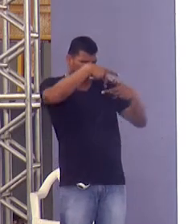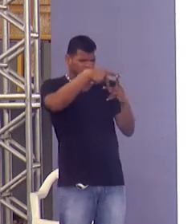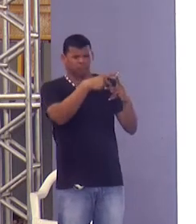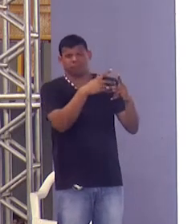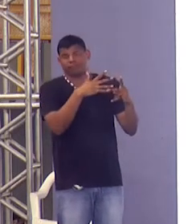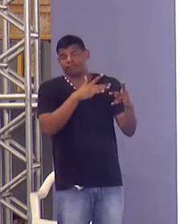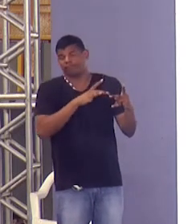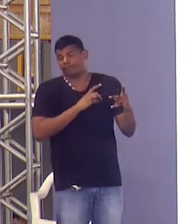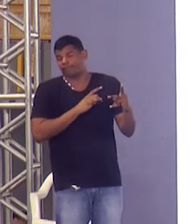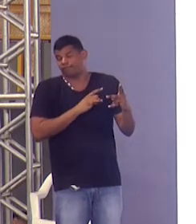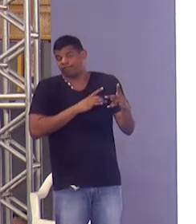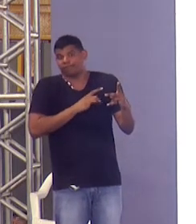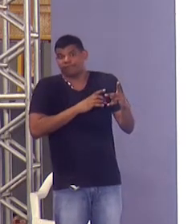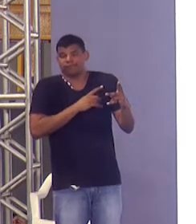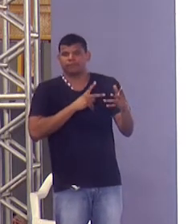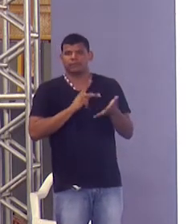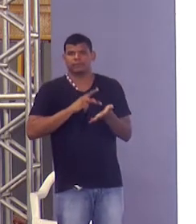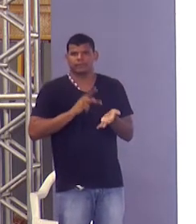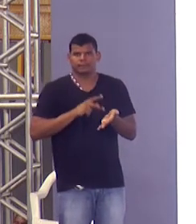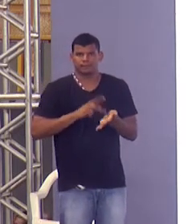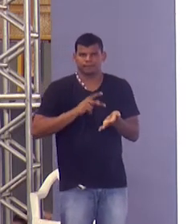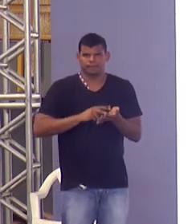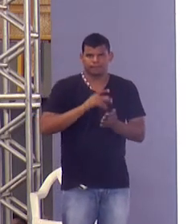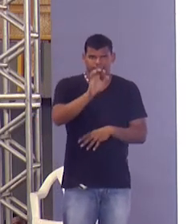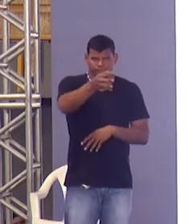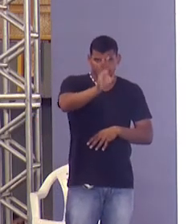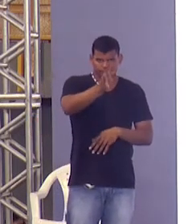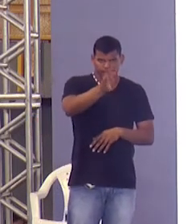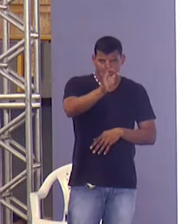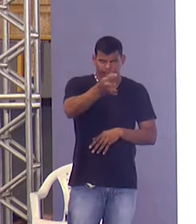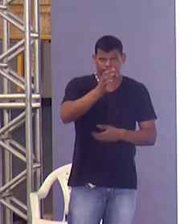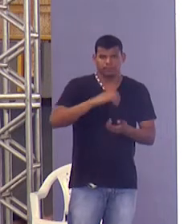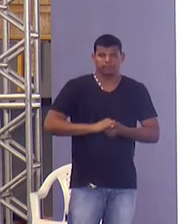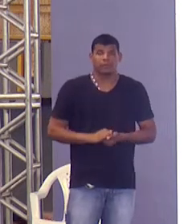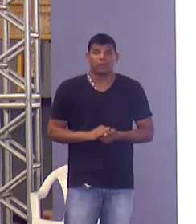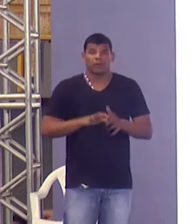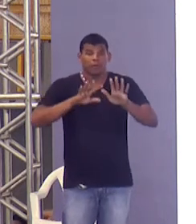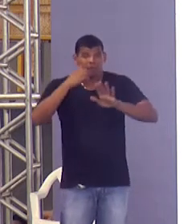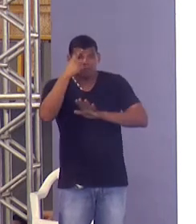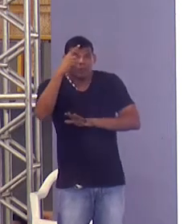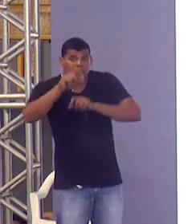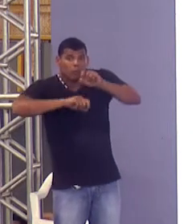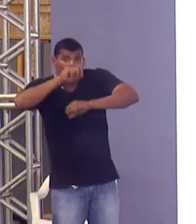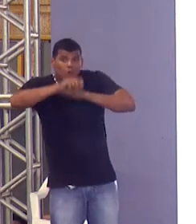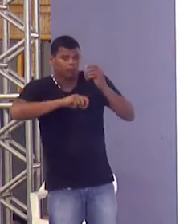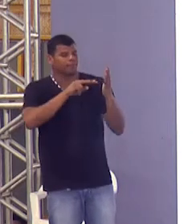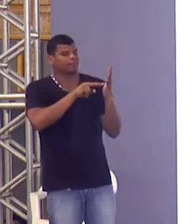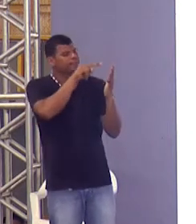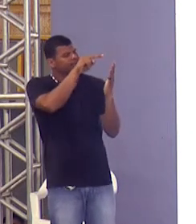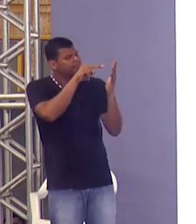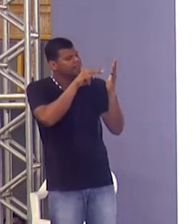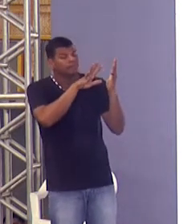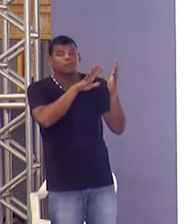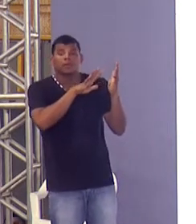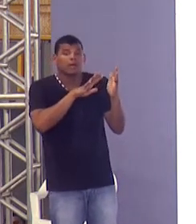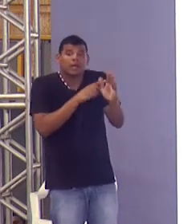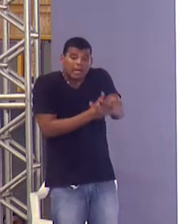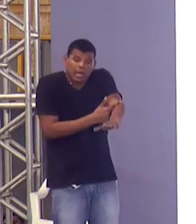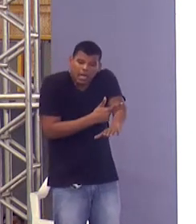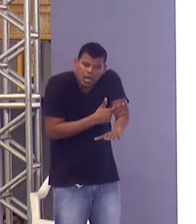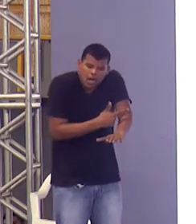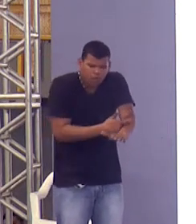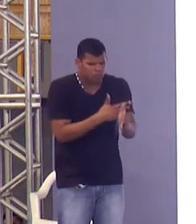medo daquilo. Pensa que às vezes é complicado, e às vezes não é. Não vou dizer que toda a vida vai ser fácil,